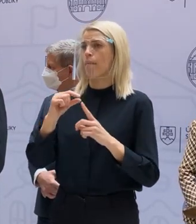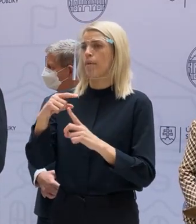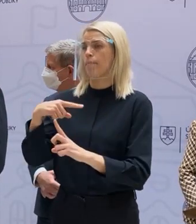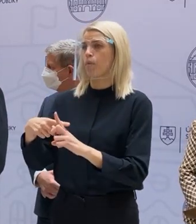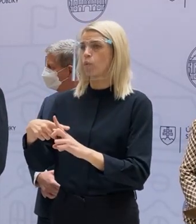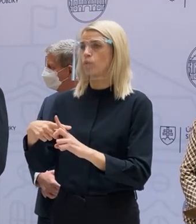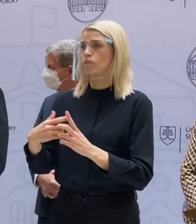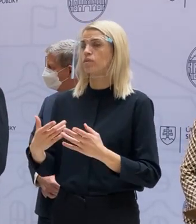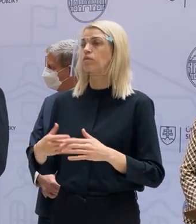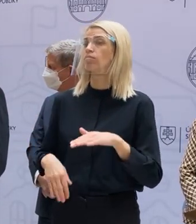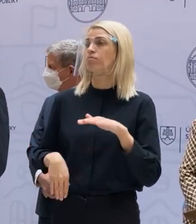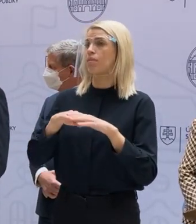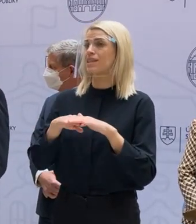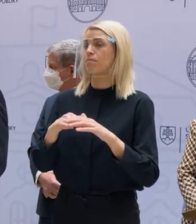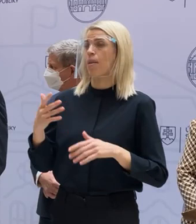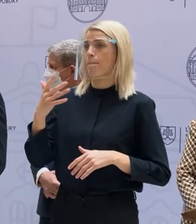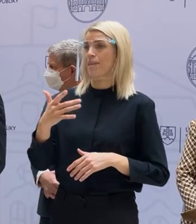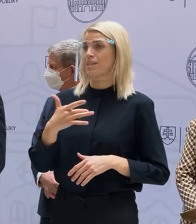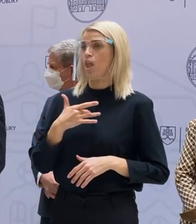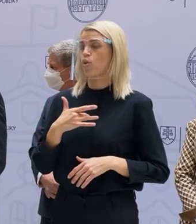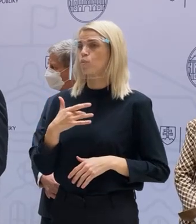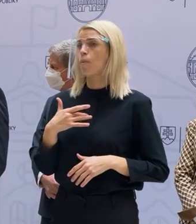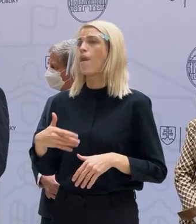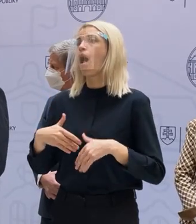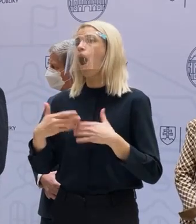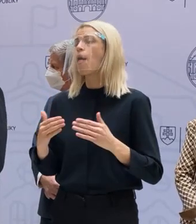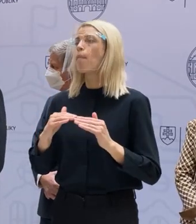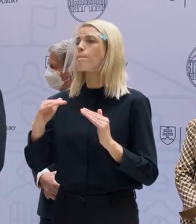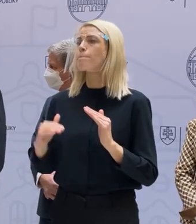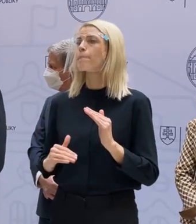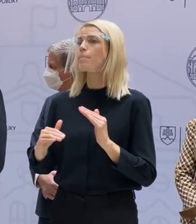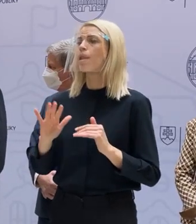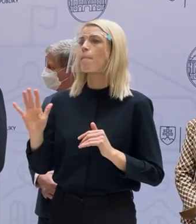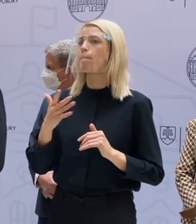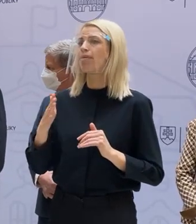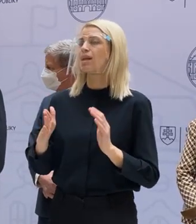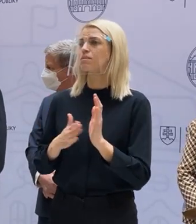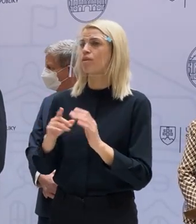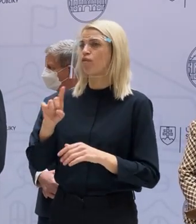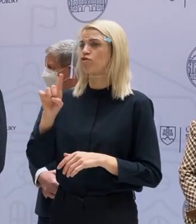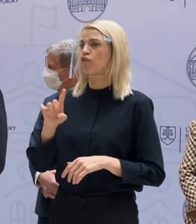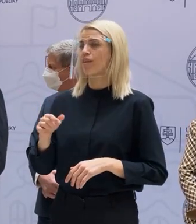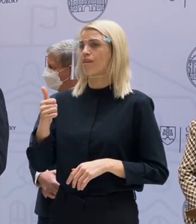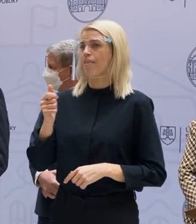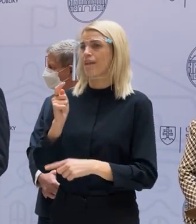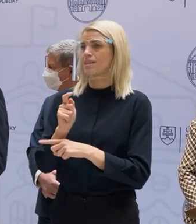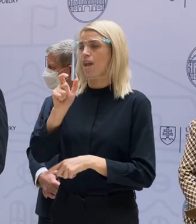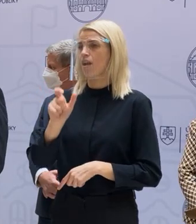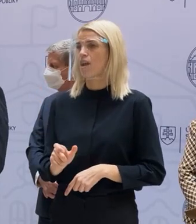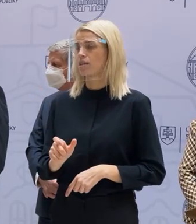buď kapacitne maximálne 50 osôb, alebo minimálne 15 metrov štvorcových na jedného